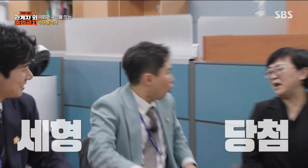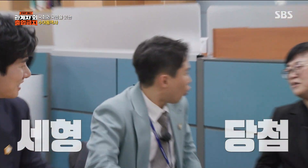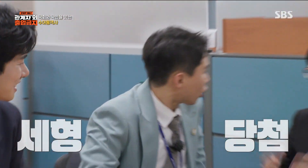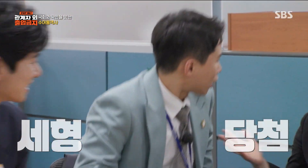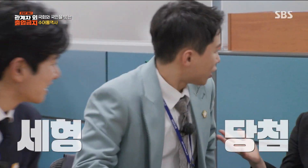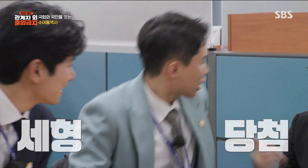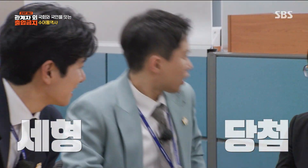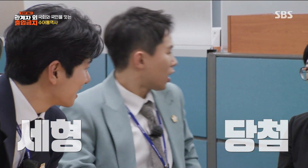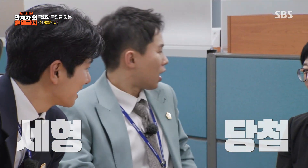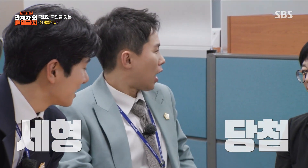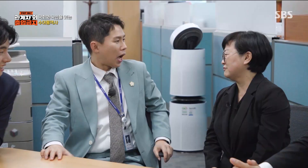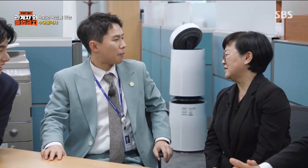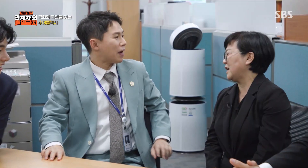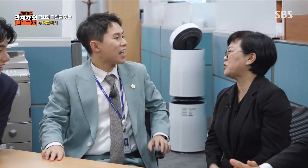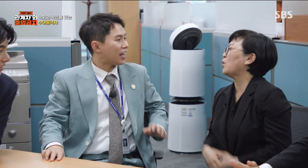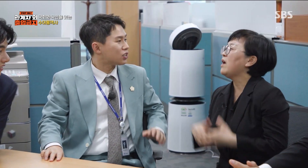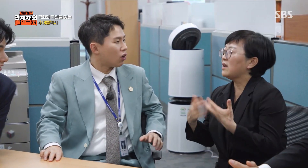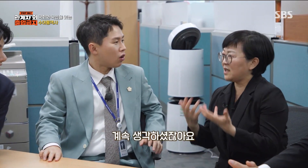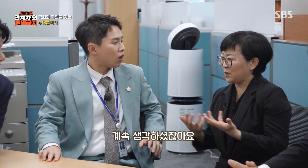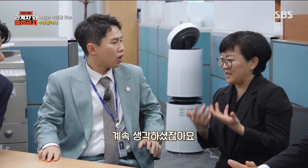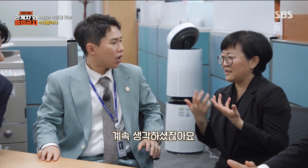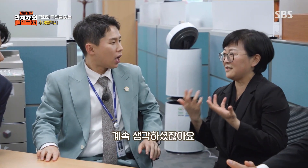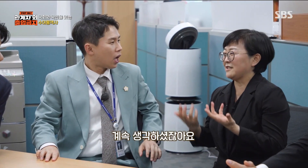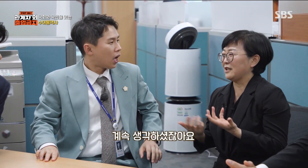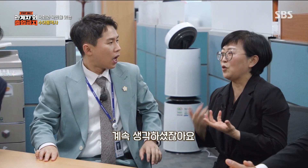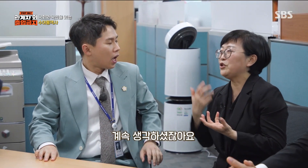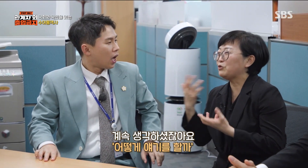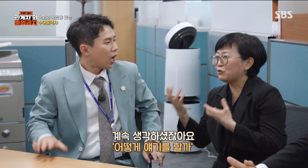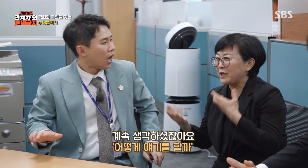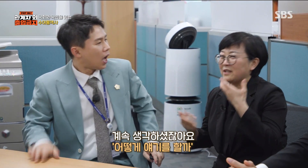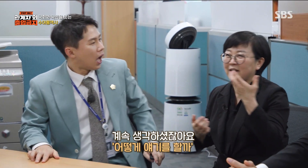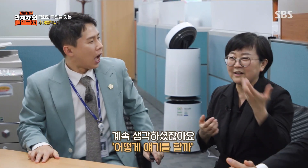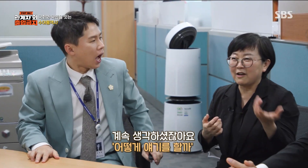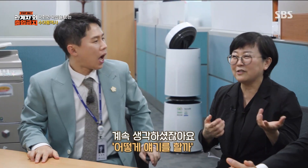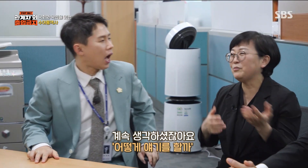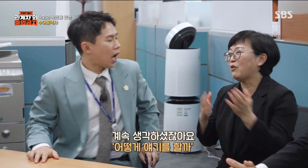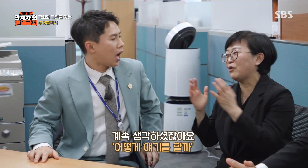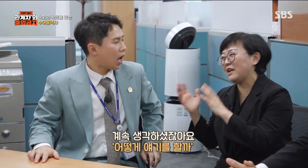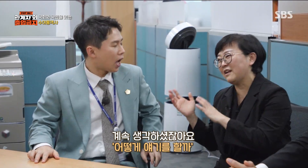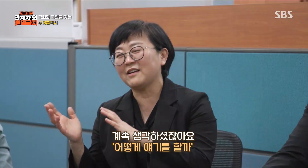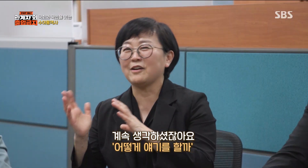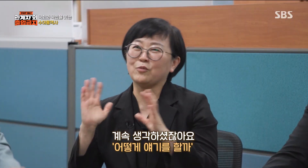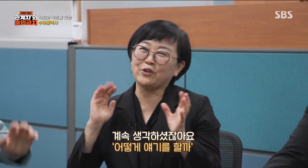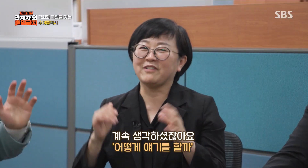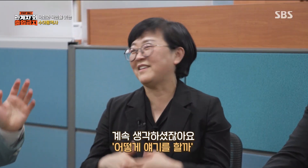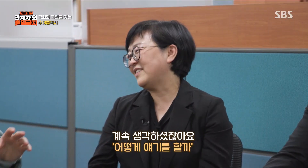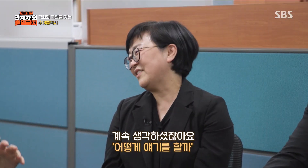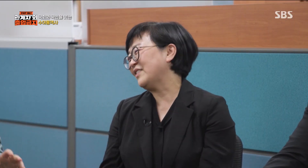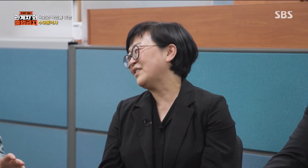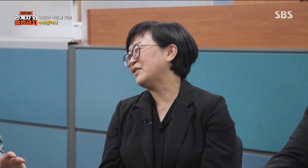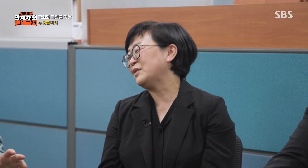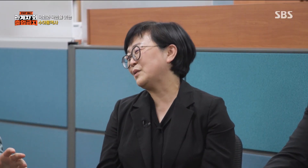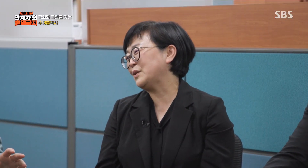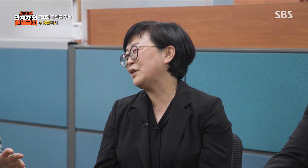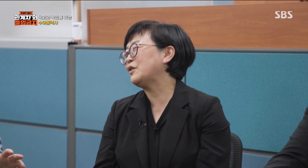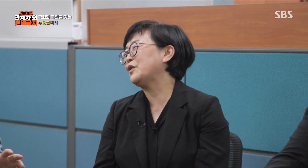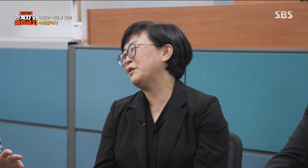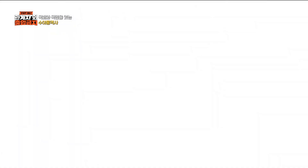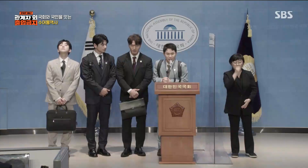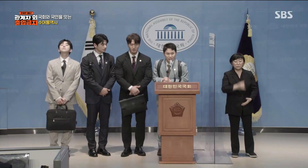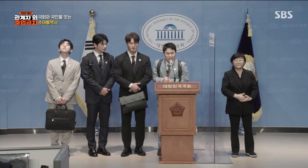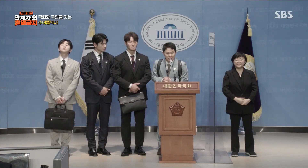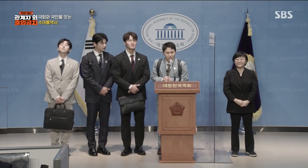말씀 빨리 안 하셔가지고. 아 빨리 안 해서. 계속 계산하셨잖아요. 어디로 얘기를 할까. 아 그러면 너무 힘드시구나.